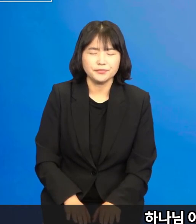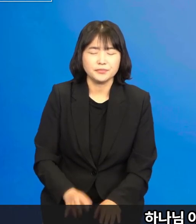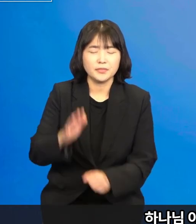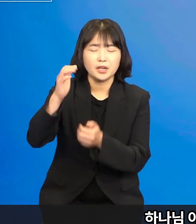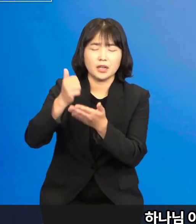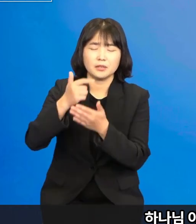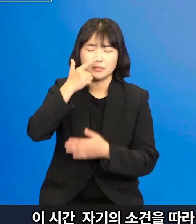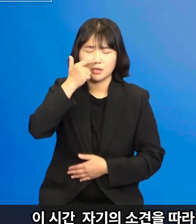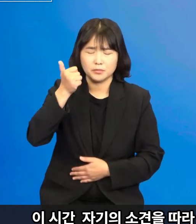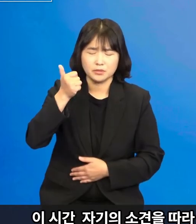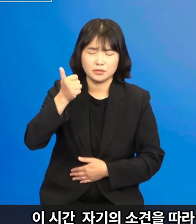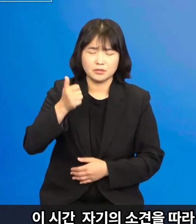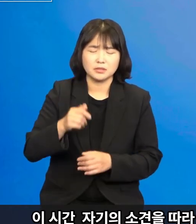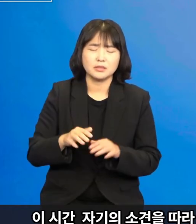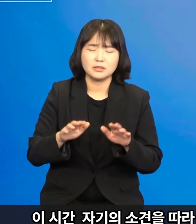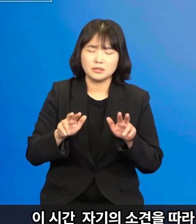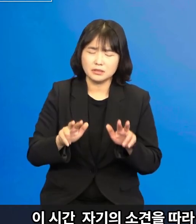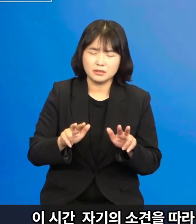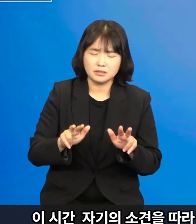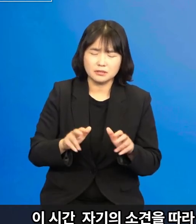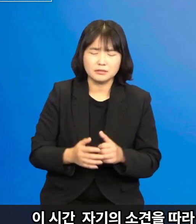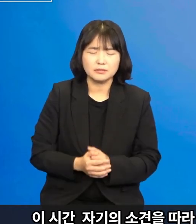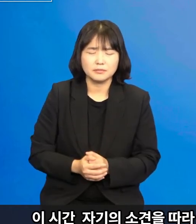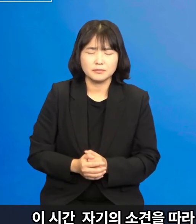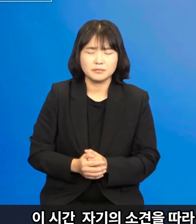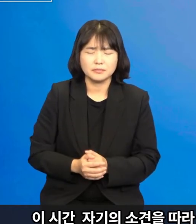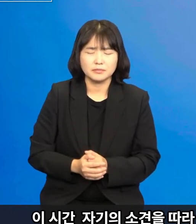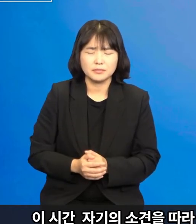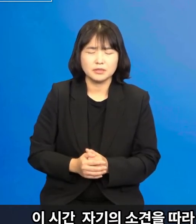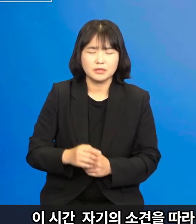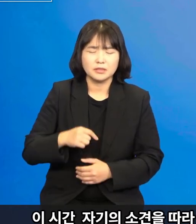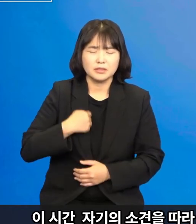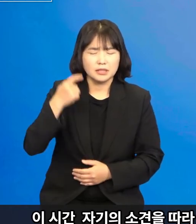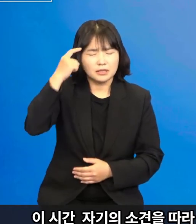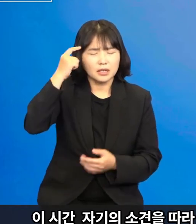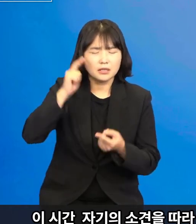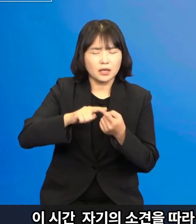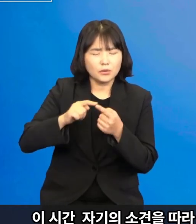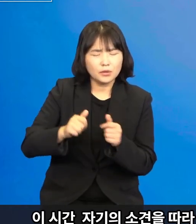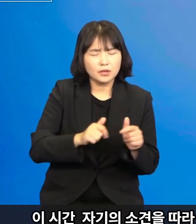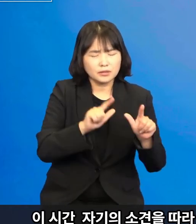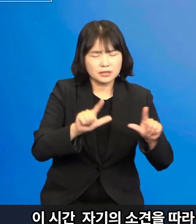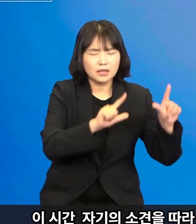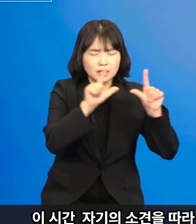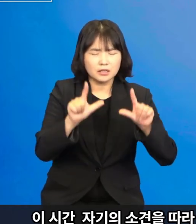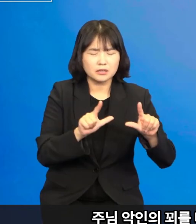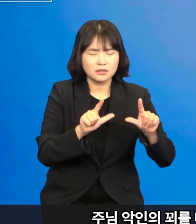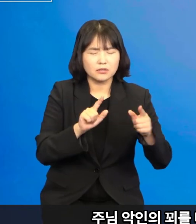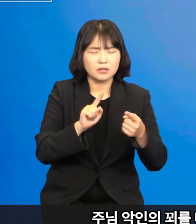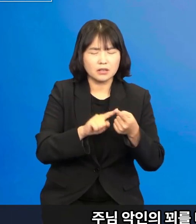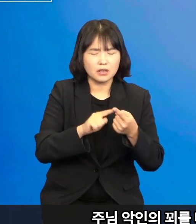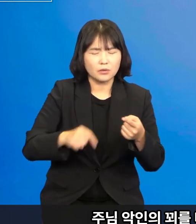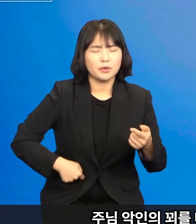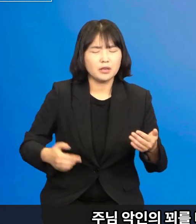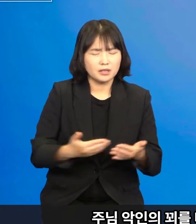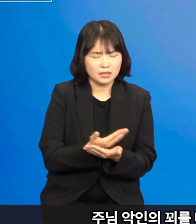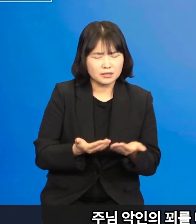하나님 아버지, 그렇습니다. 이 시간 자기의 소견을 따라 살았던 지난 날을 이 시간 회개합니다.